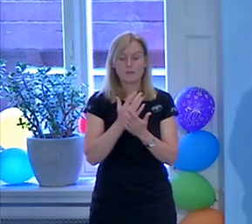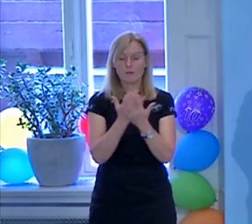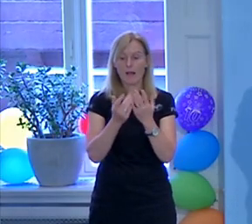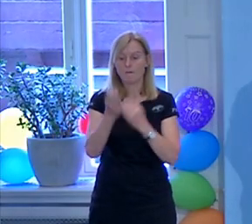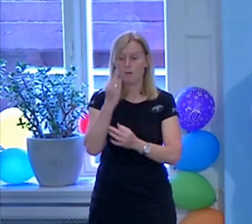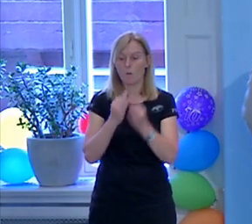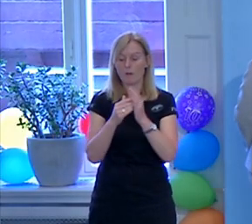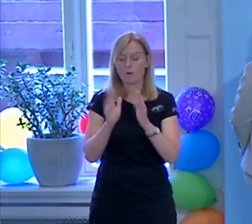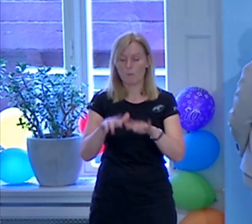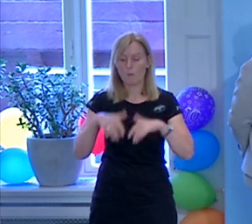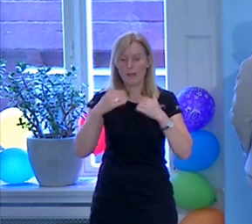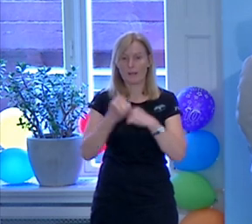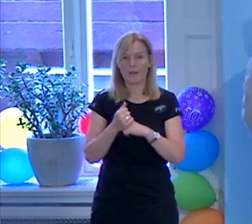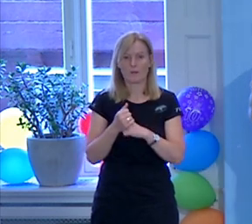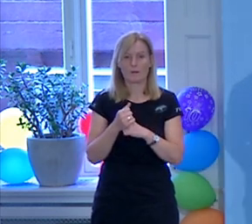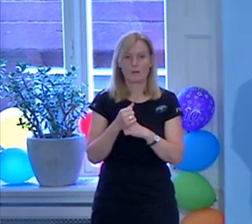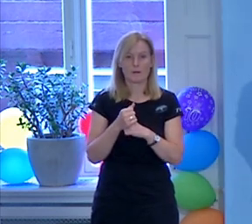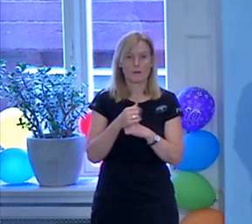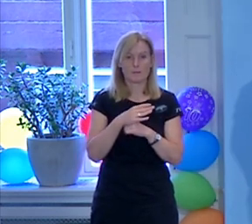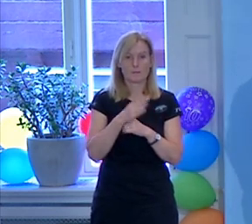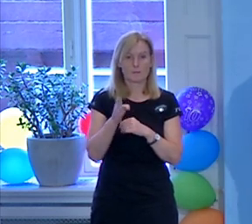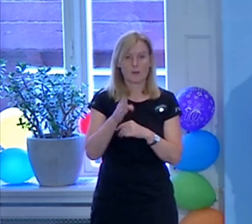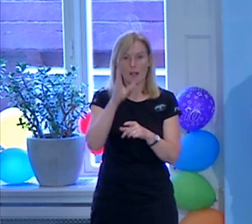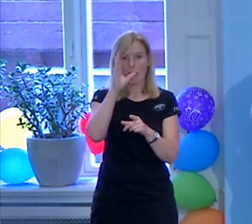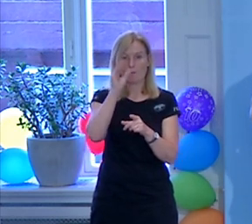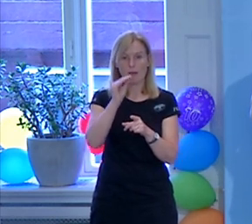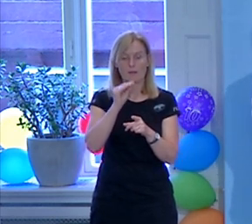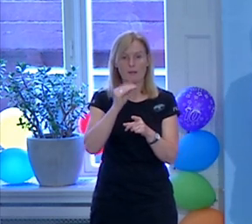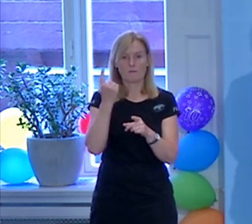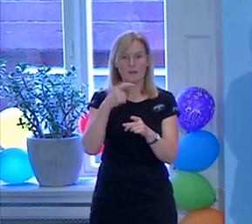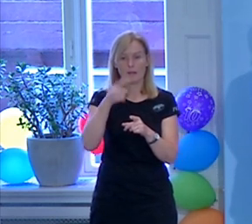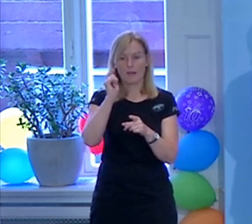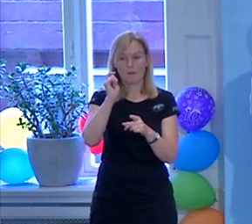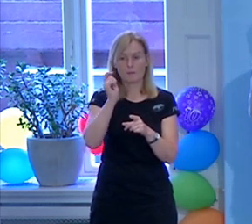publiken? En fråga där, Annika. Mannen med vit keps.